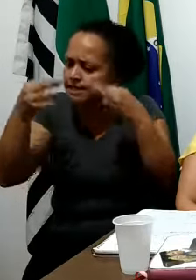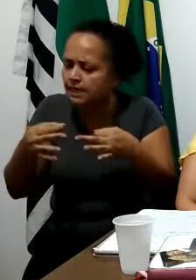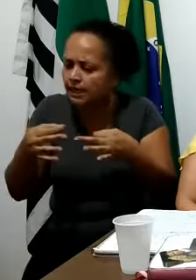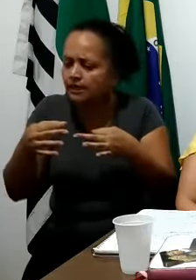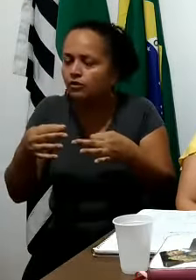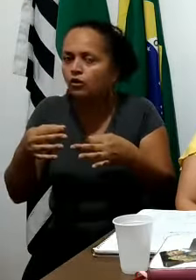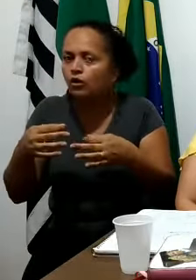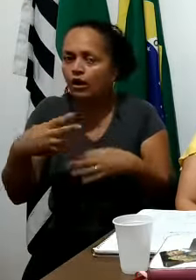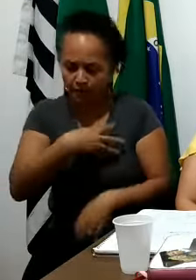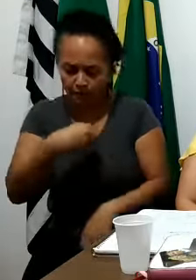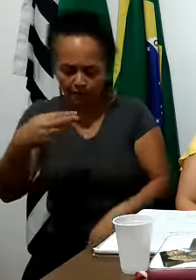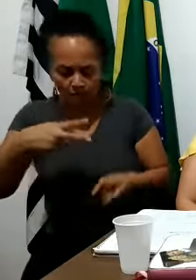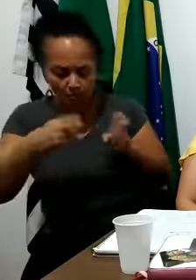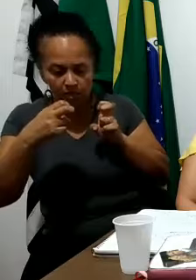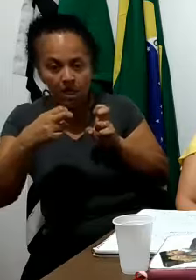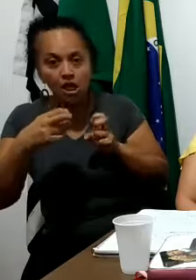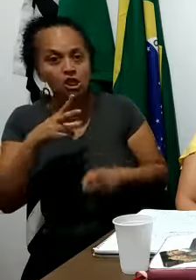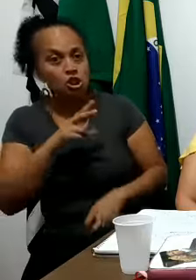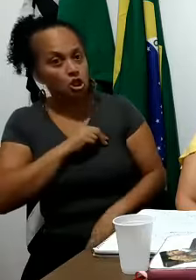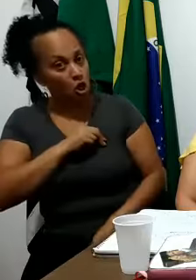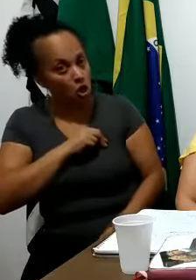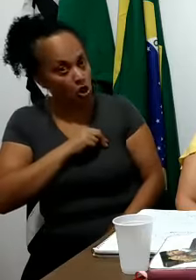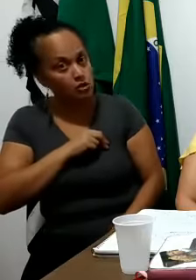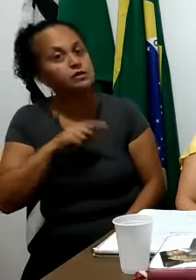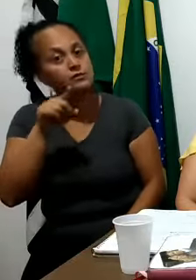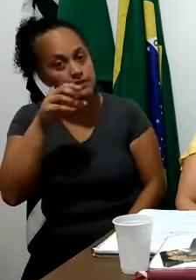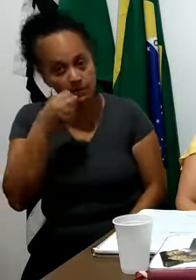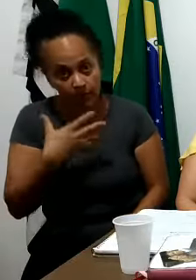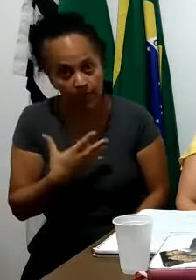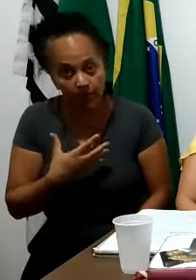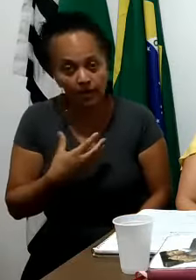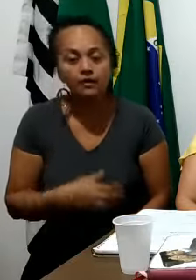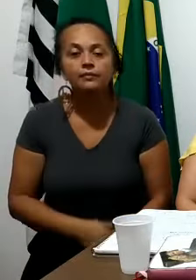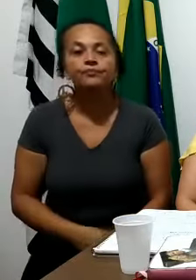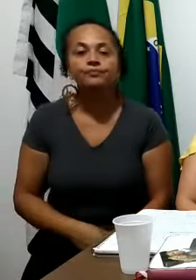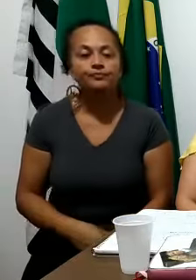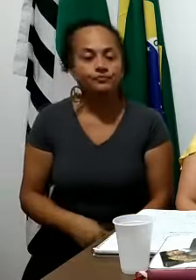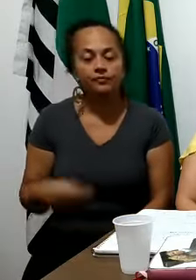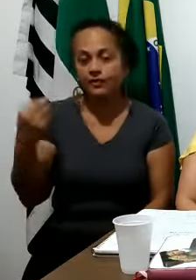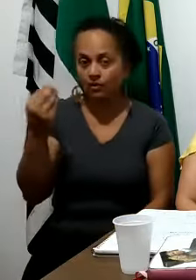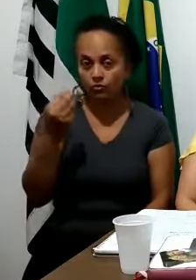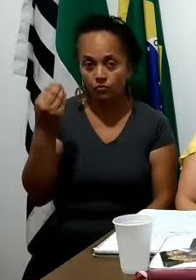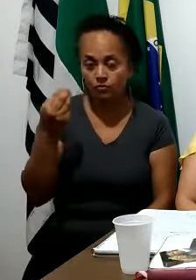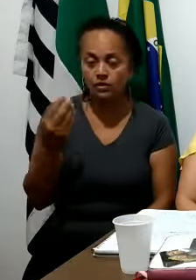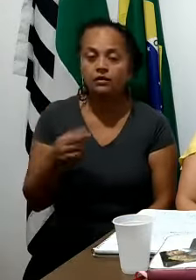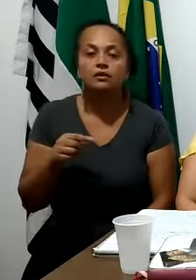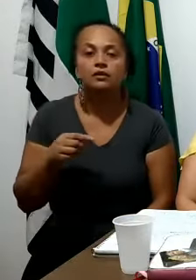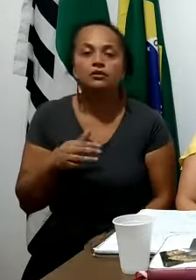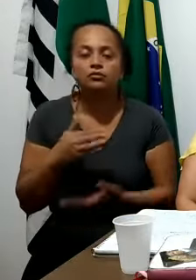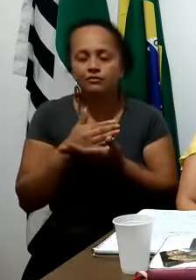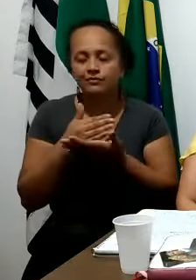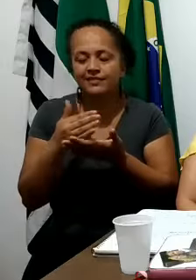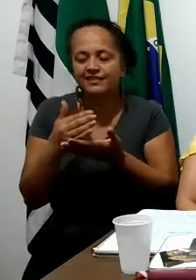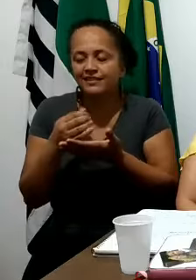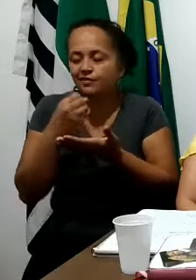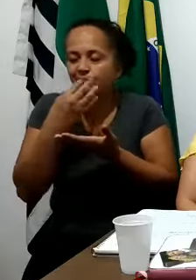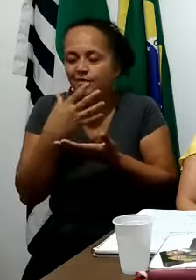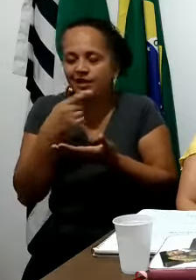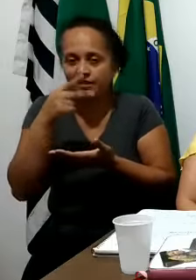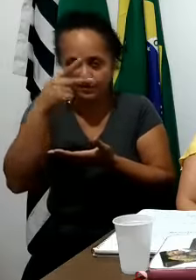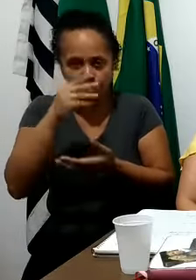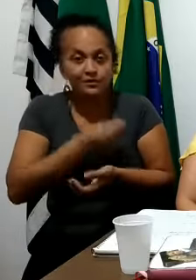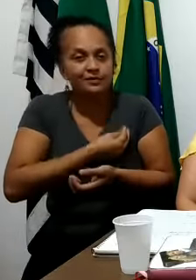nós. Quando os frutos começarem a germinar dentro de nós, irmãos, essa semente dentro do nosso filho também vai germinar, né?